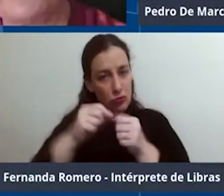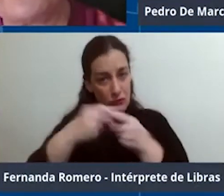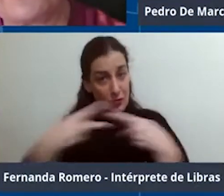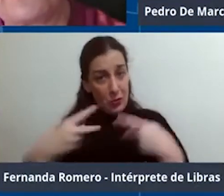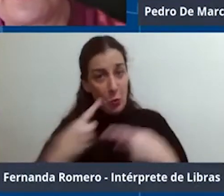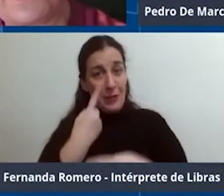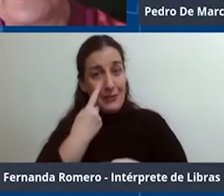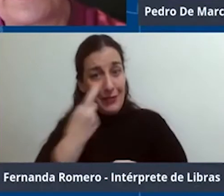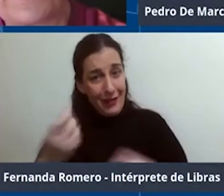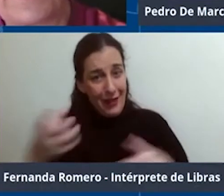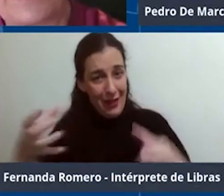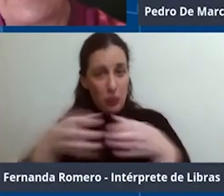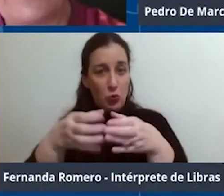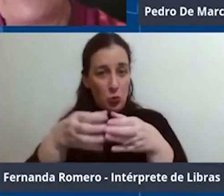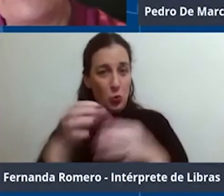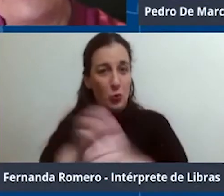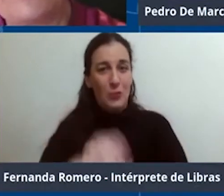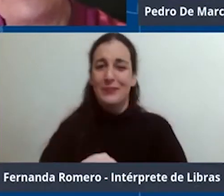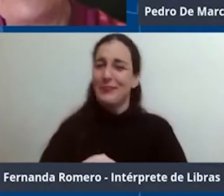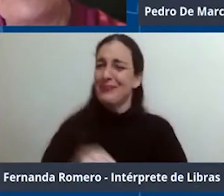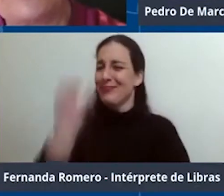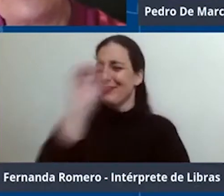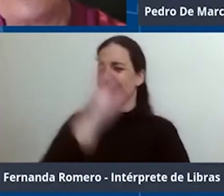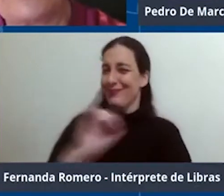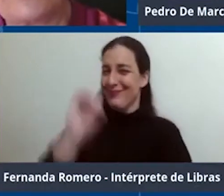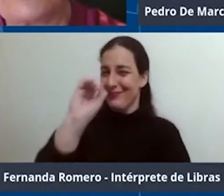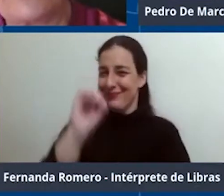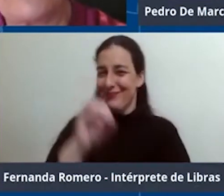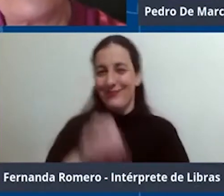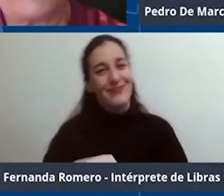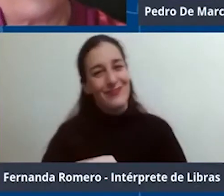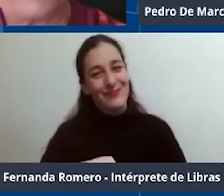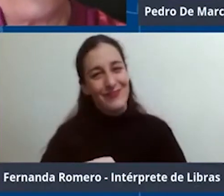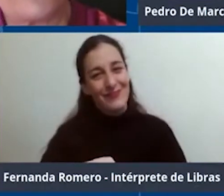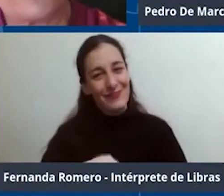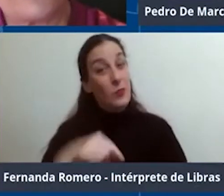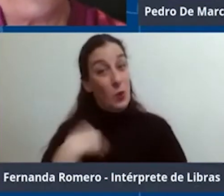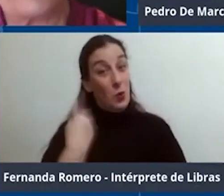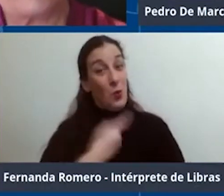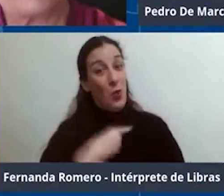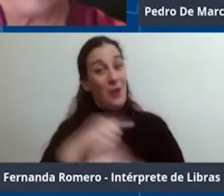coletivo. Que ótimo. Ficamos felizes aí